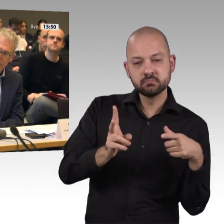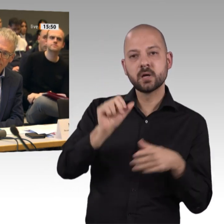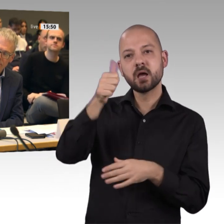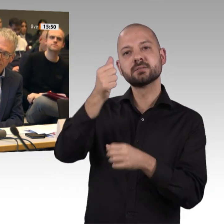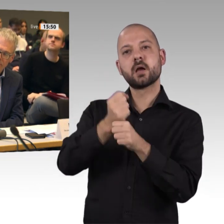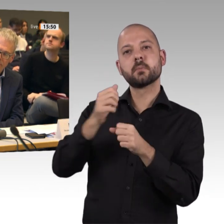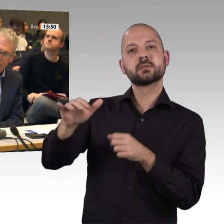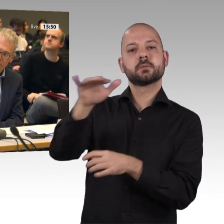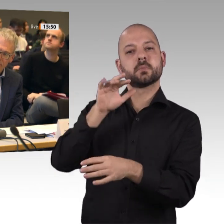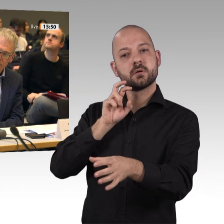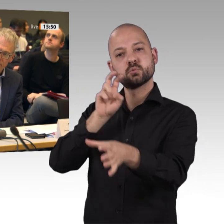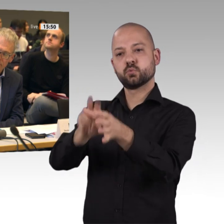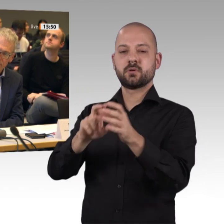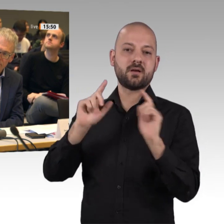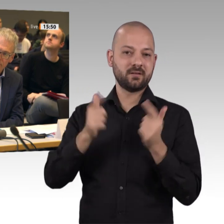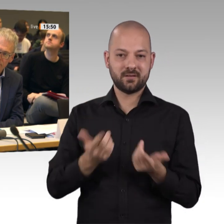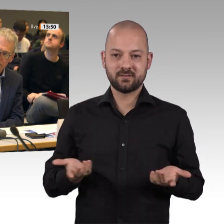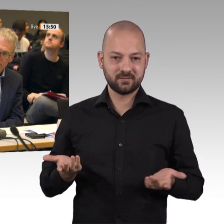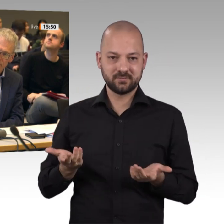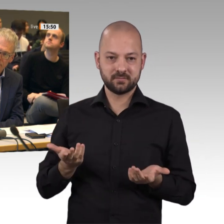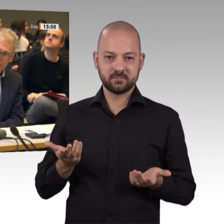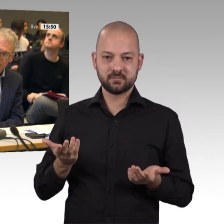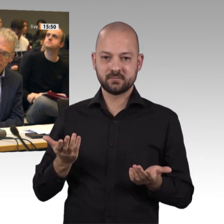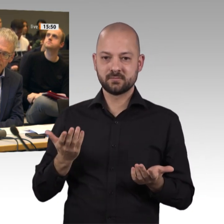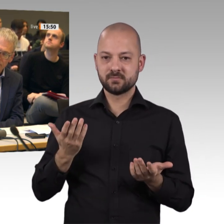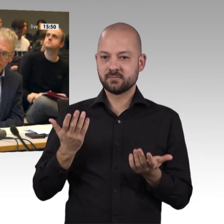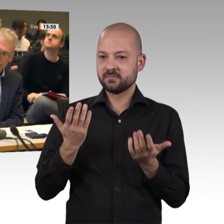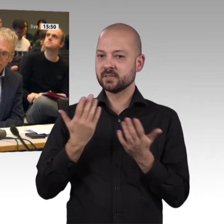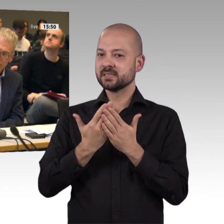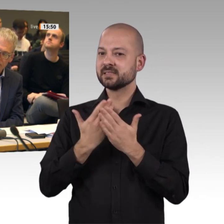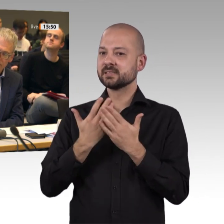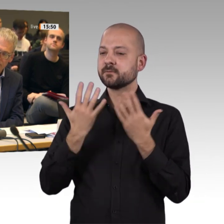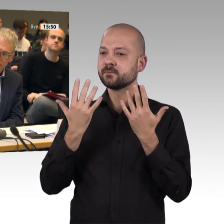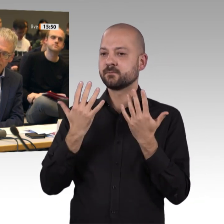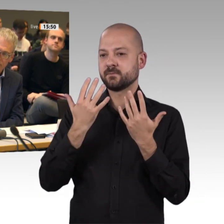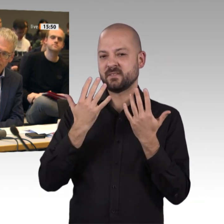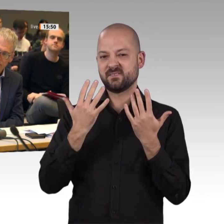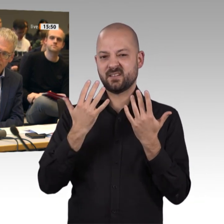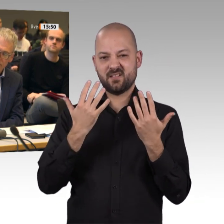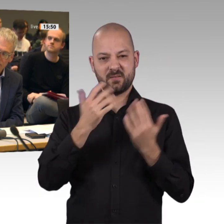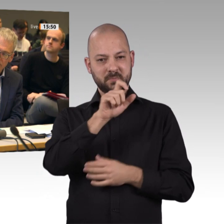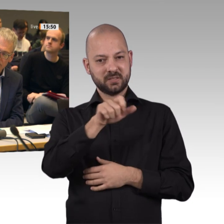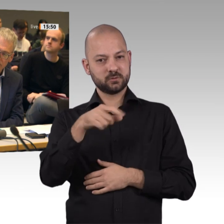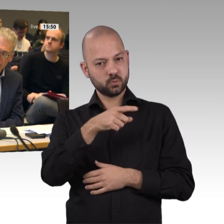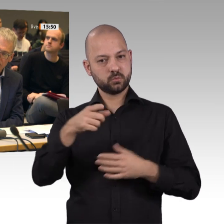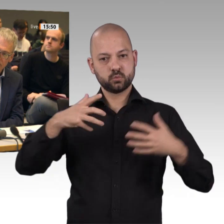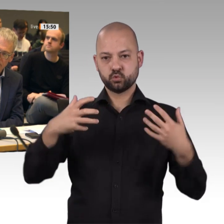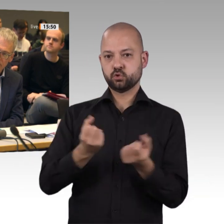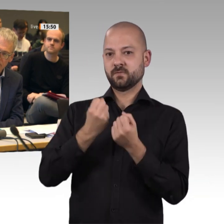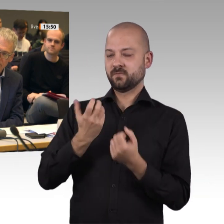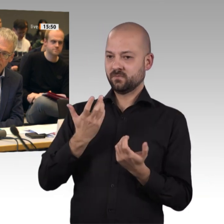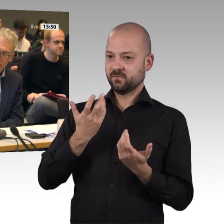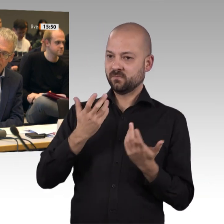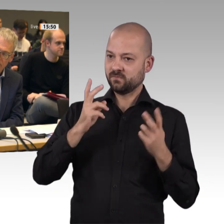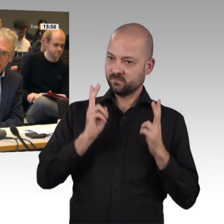das Budget für Ausbildung nur dann sinnvoll sein kann, wenn andere Maßnahmen, zum Beispiel wie assistierte Ausbildung, nicht geeignet sind oder nicht ausreichen, um